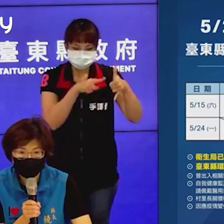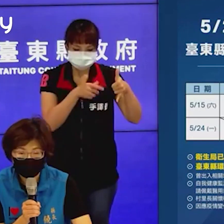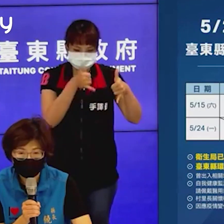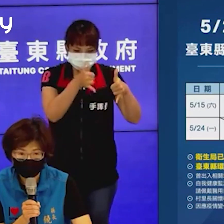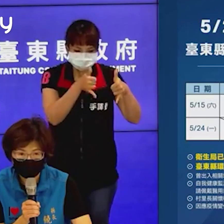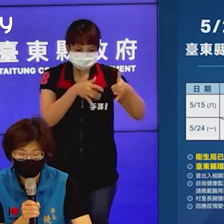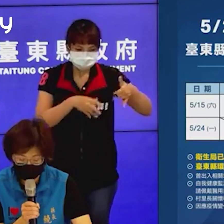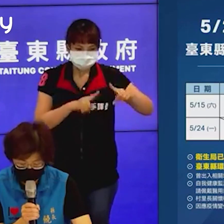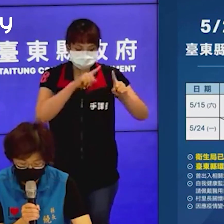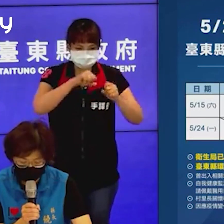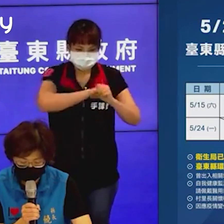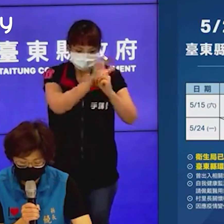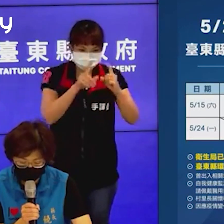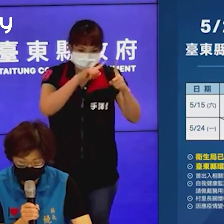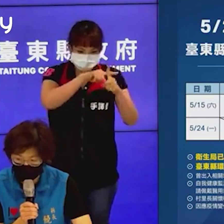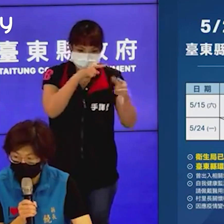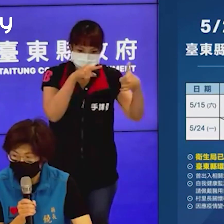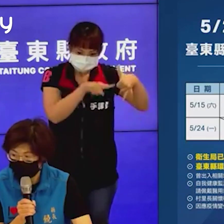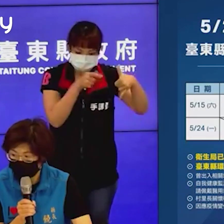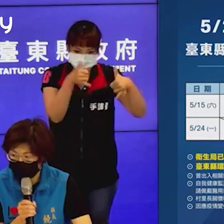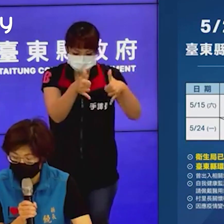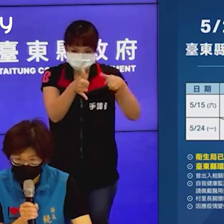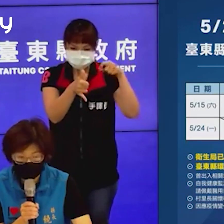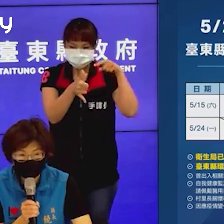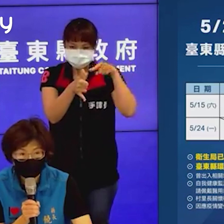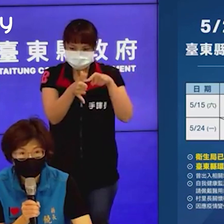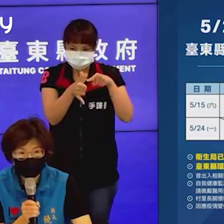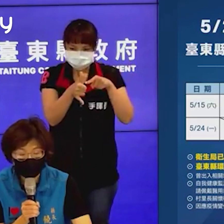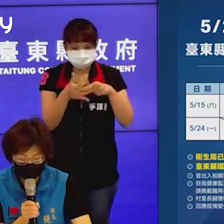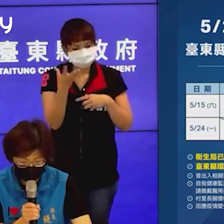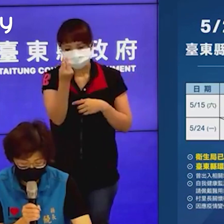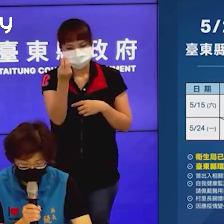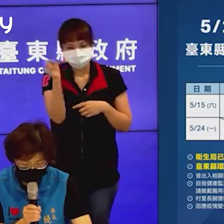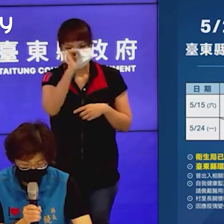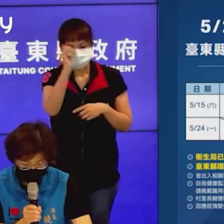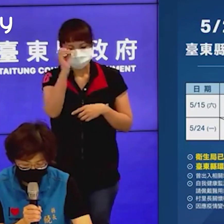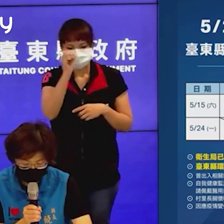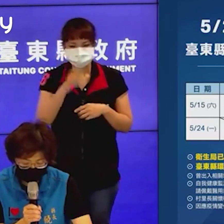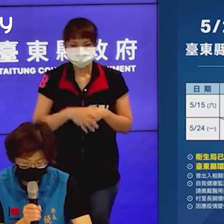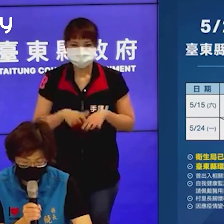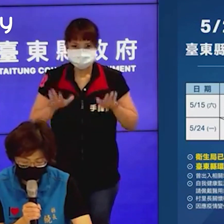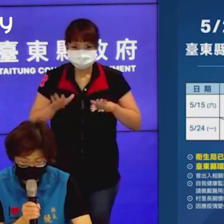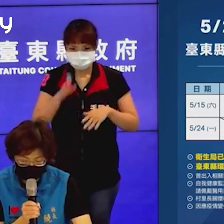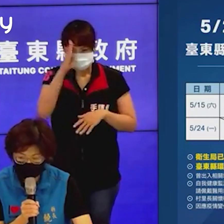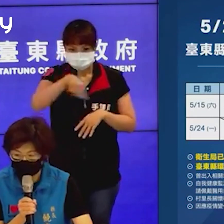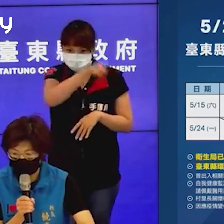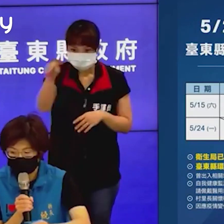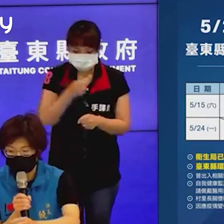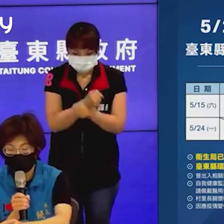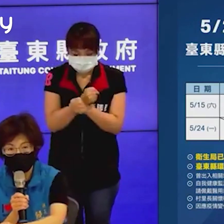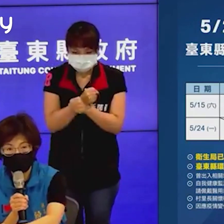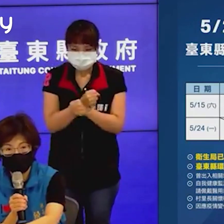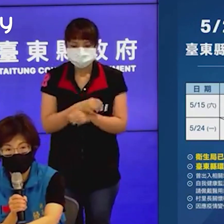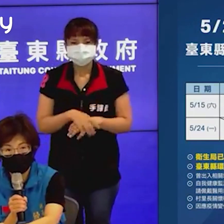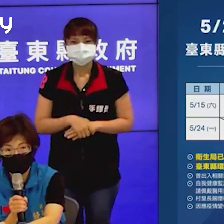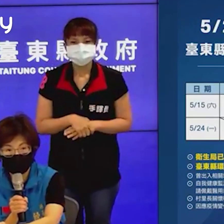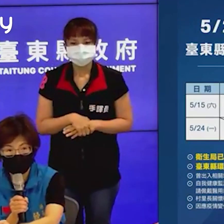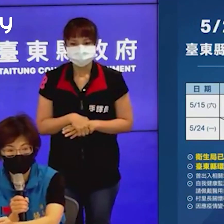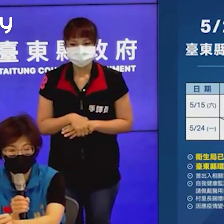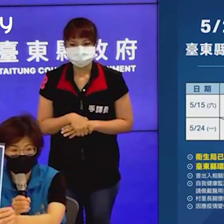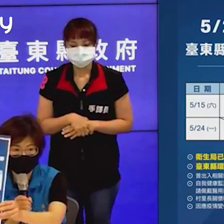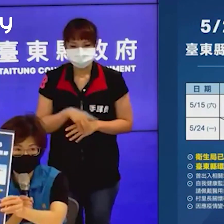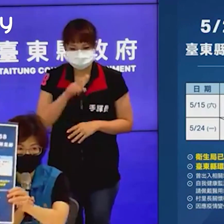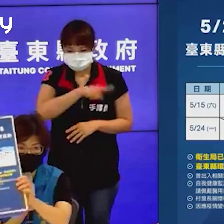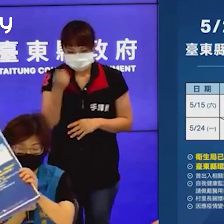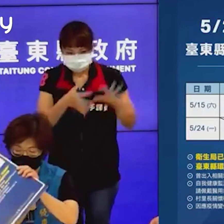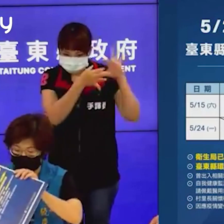余还在疫调中。那我们在这里也请各位注意哈，那向后之后我们